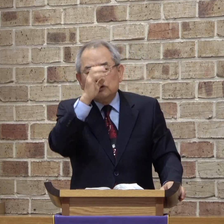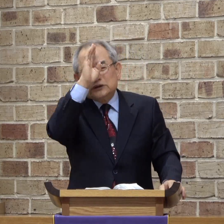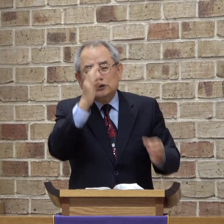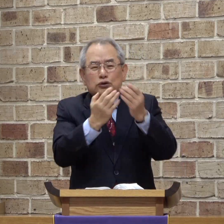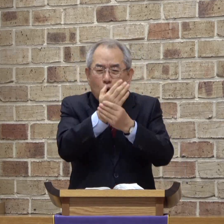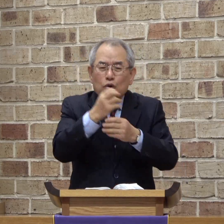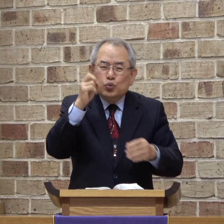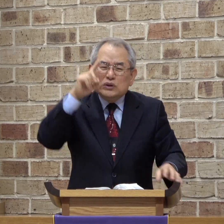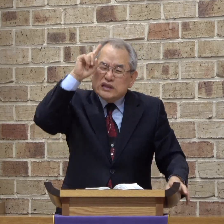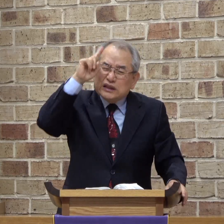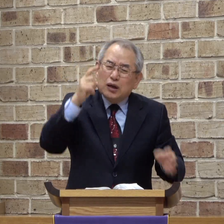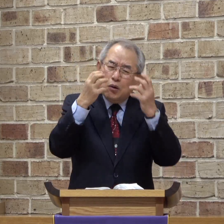세상을 살면서